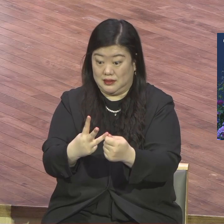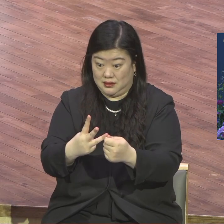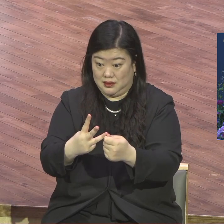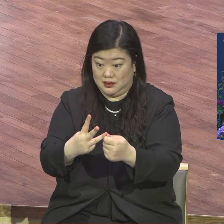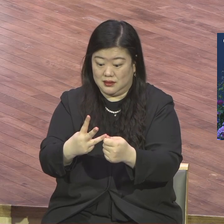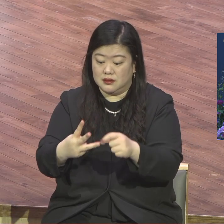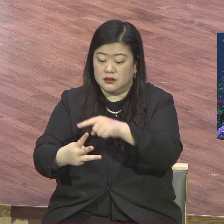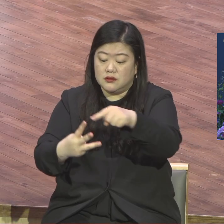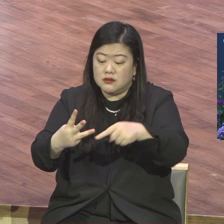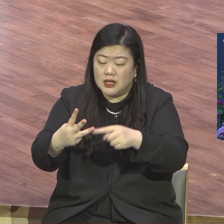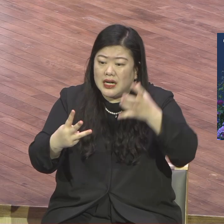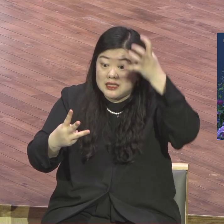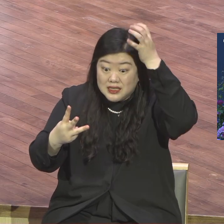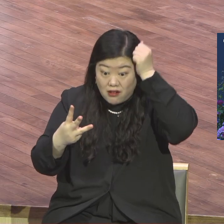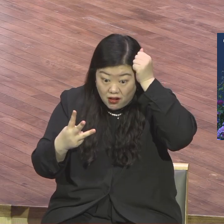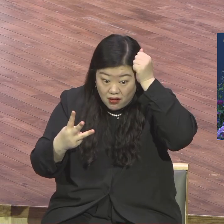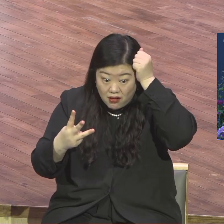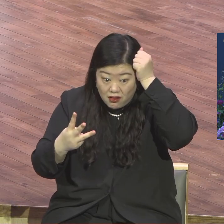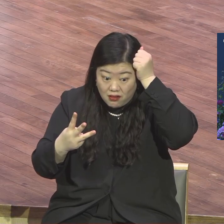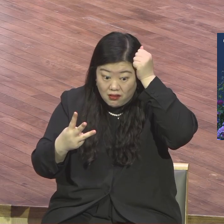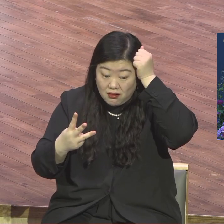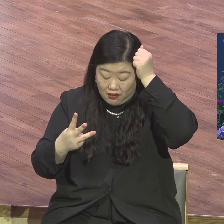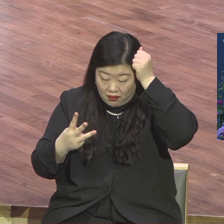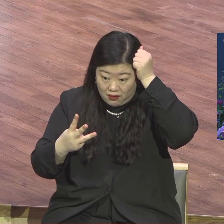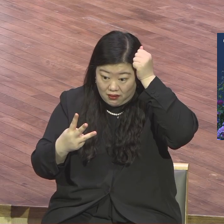여러분이 제대로 가지고 붙잡고 있어도